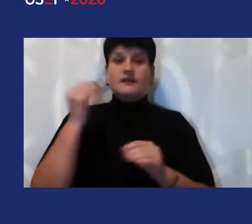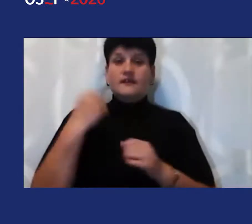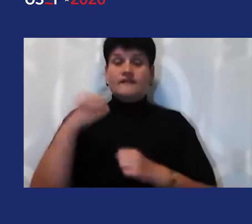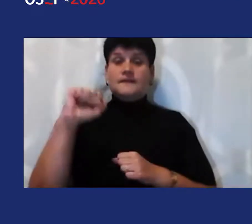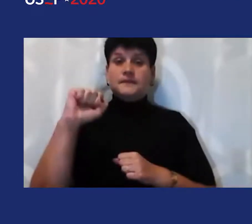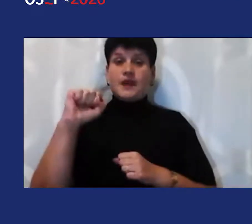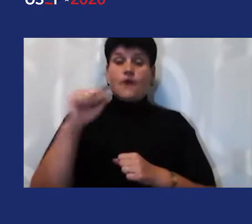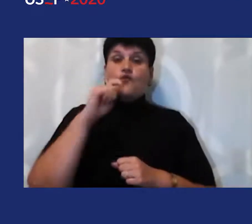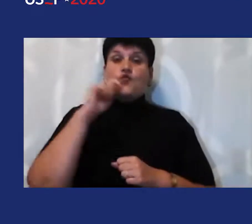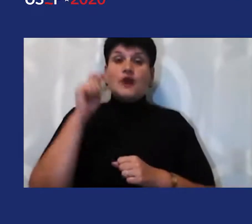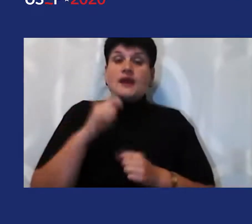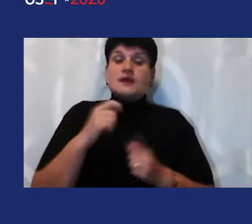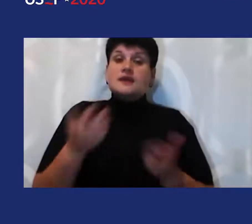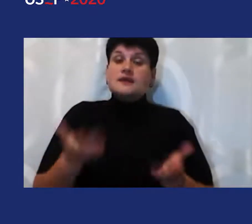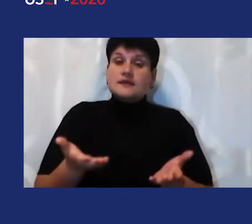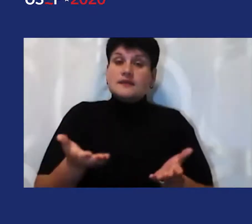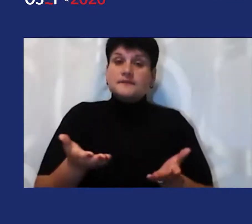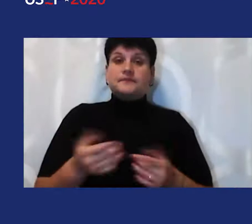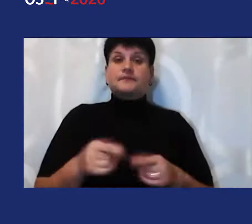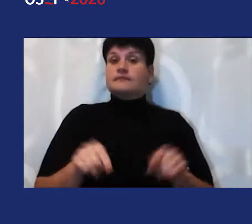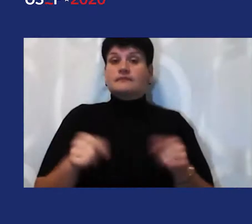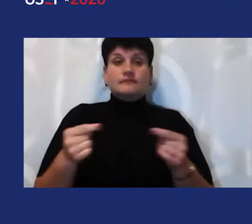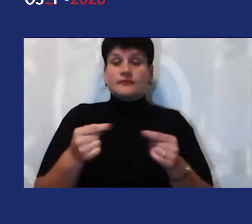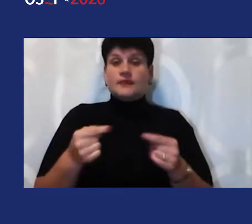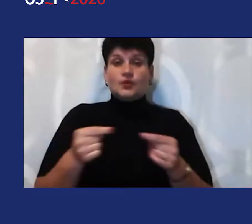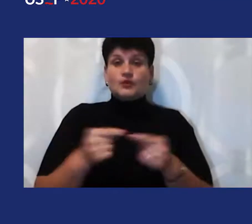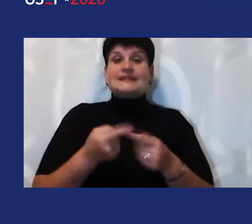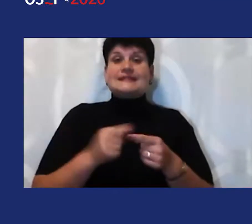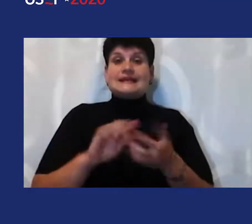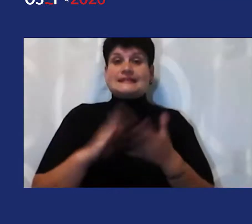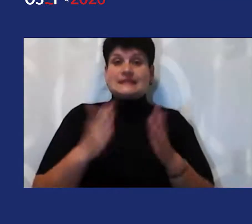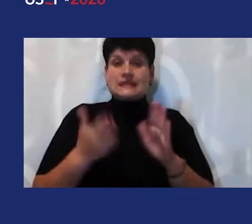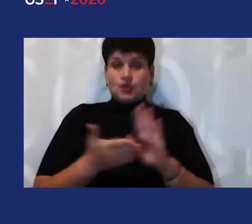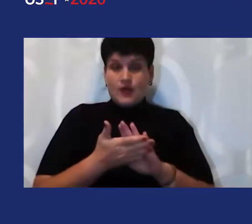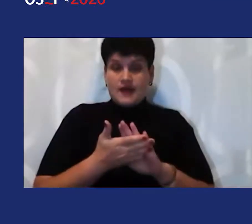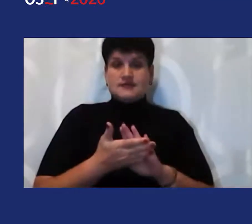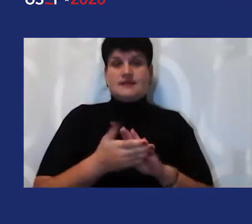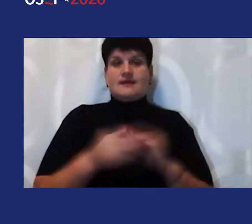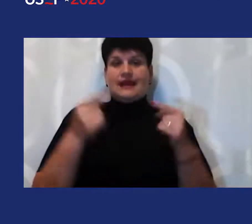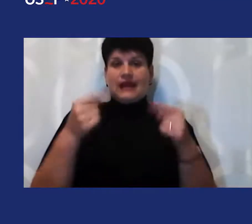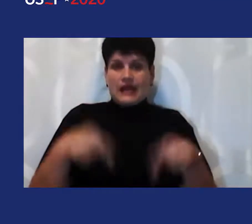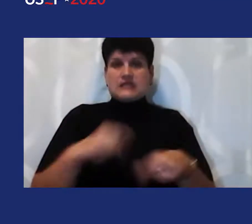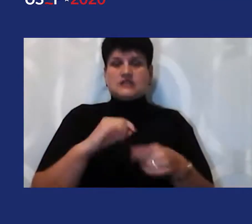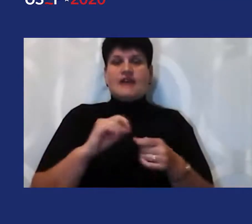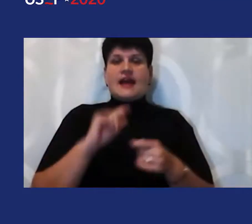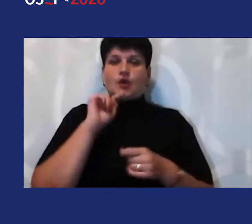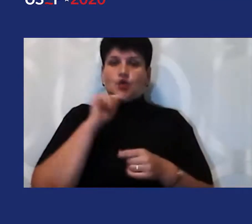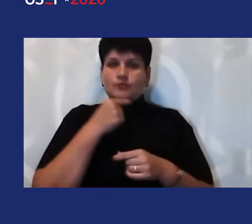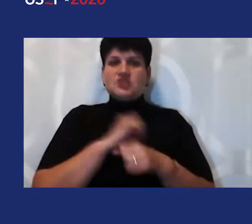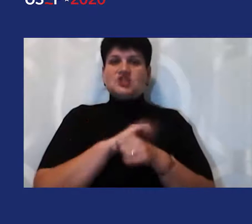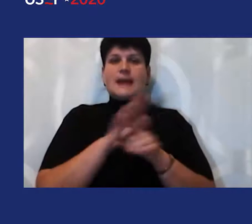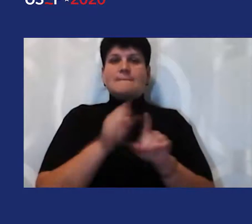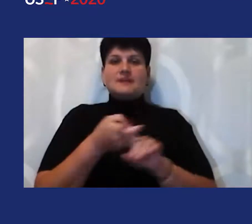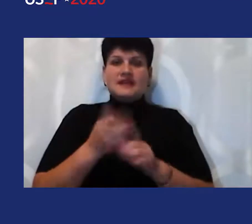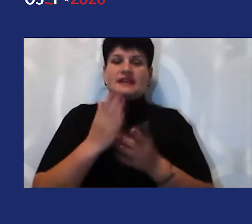безумовно, от ця ситуація кризова, і економічна, і пандемічна ситуація стала однією з причин зниження результату президентської